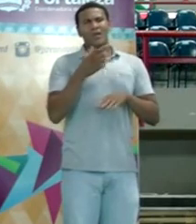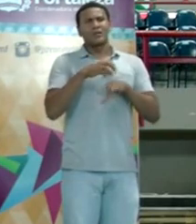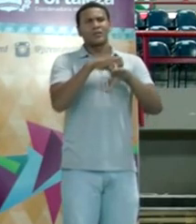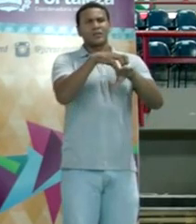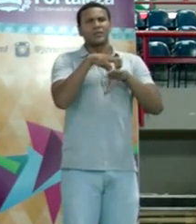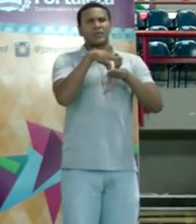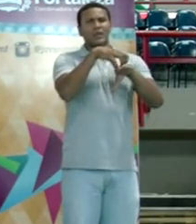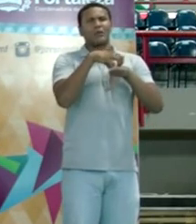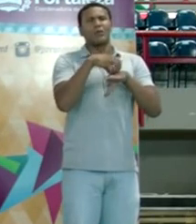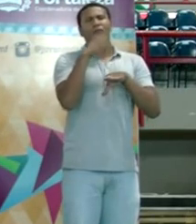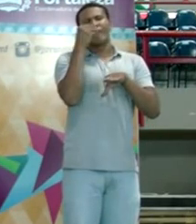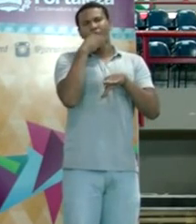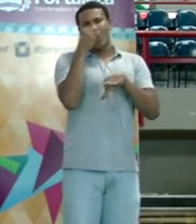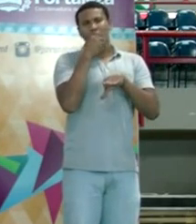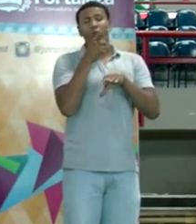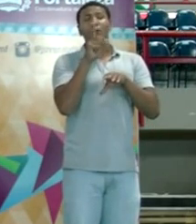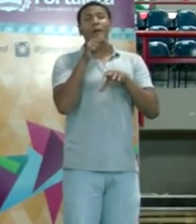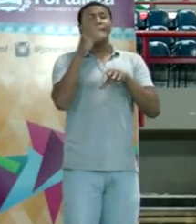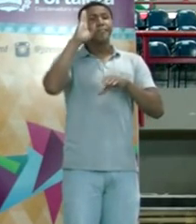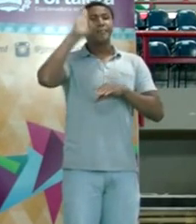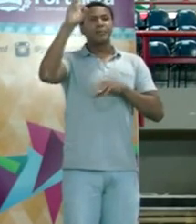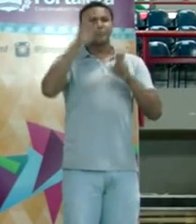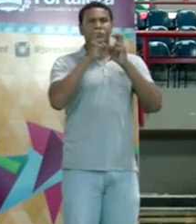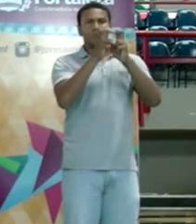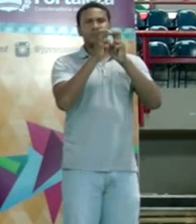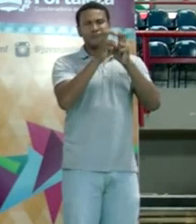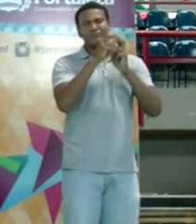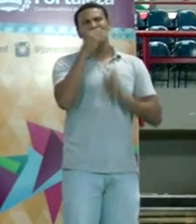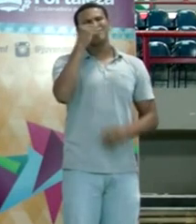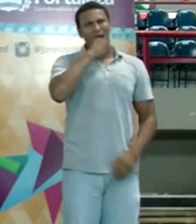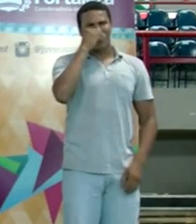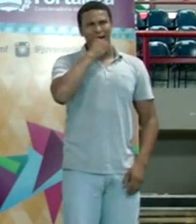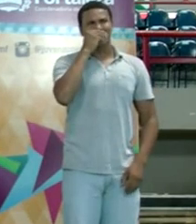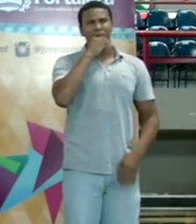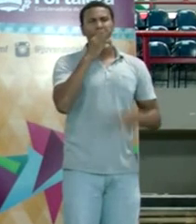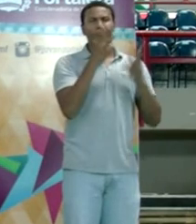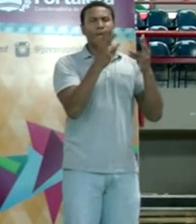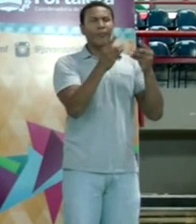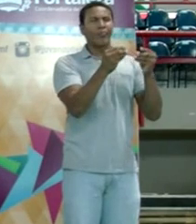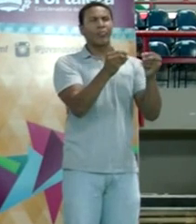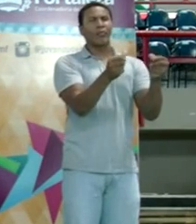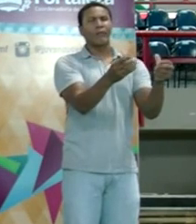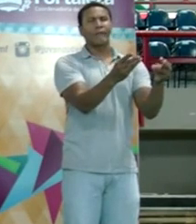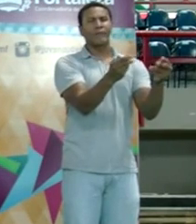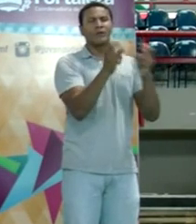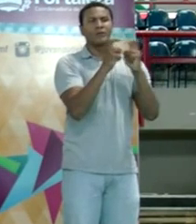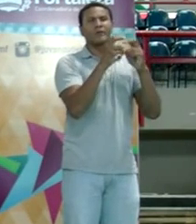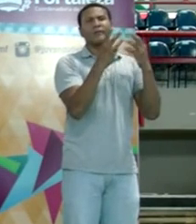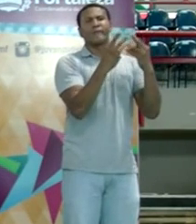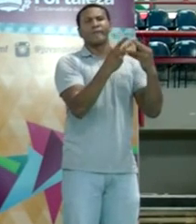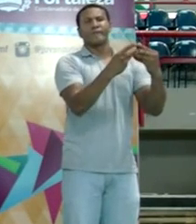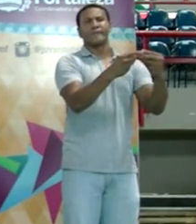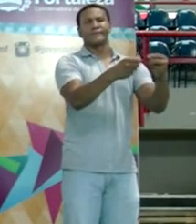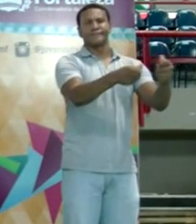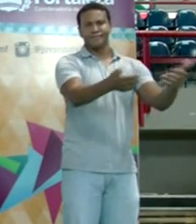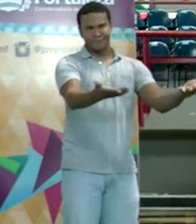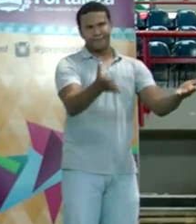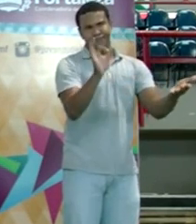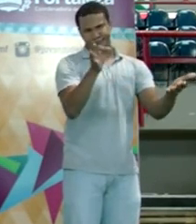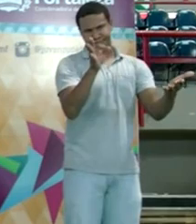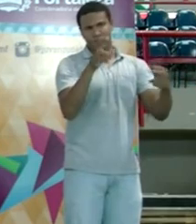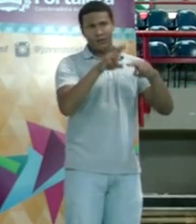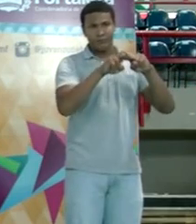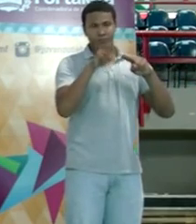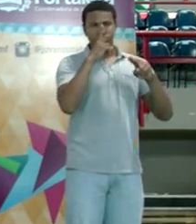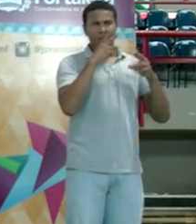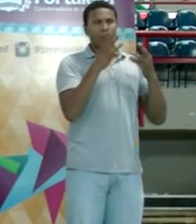ao transporte ferroviário. Deixamos ele se acabar, os nossos trens, certo? Os trens